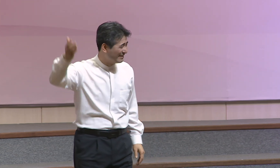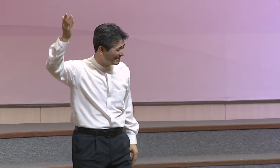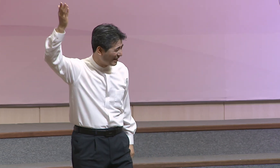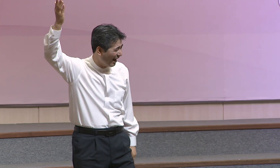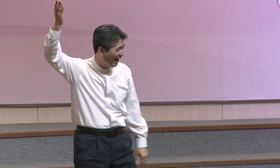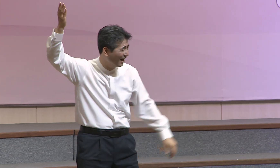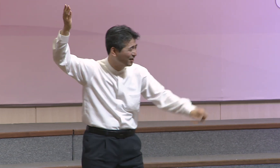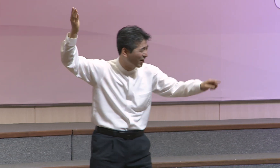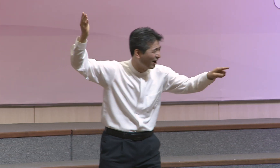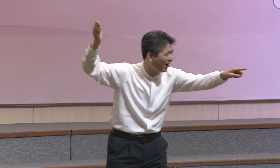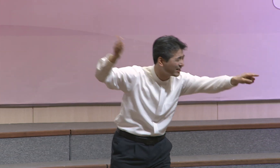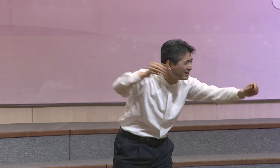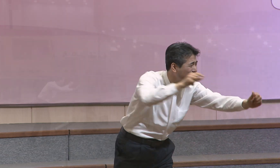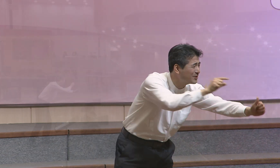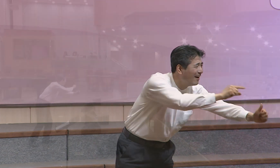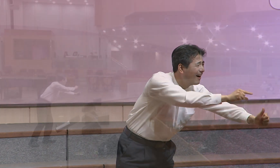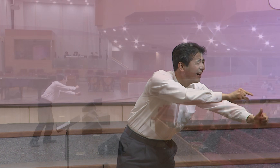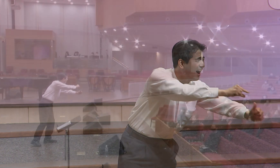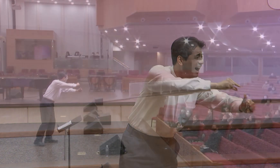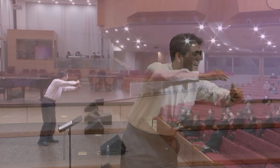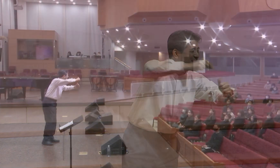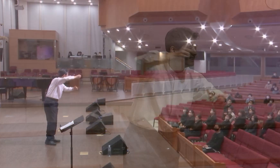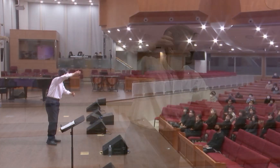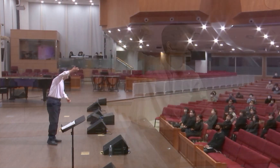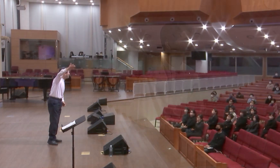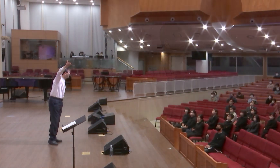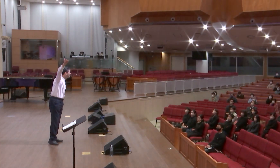그가 널 구원하시리.